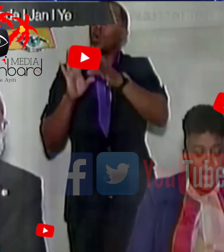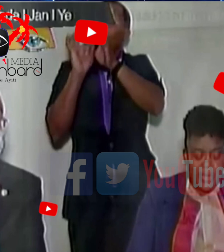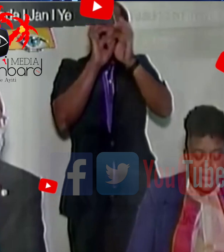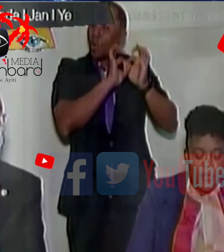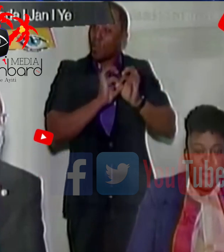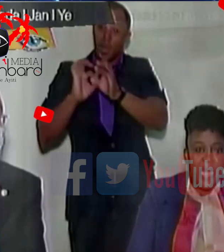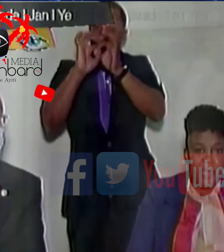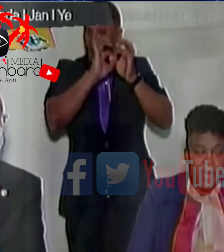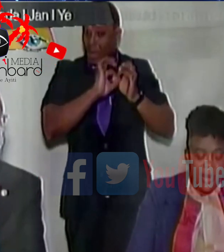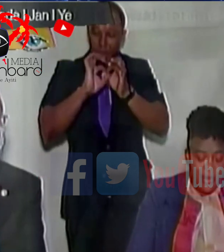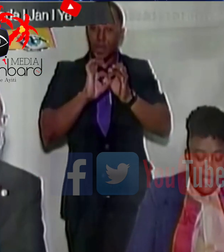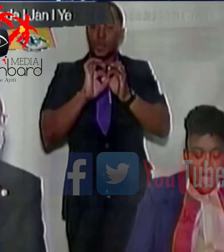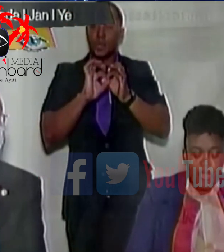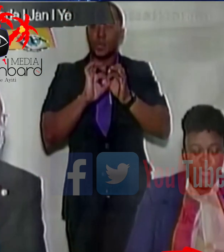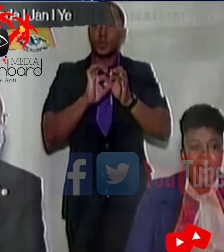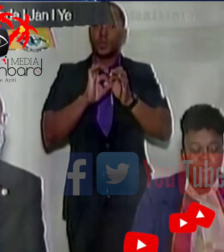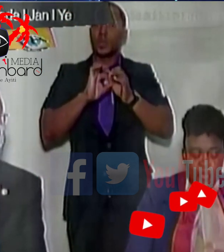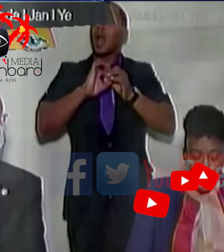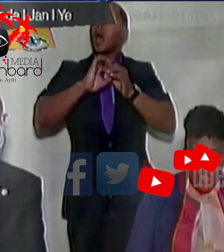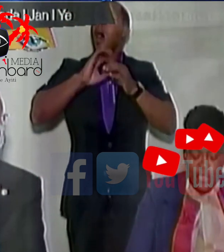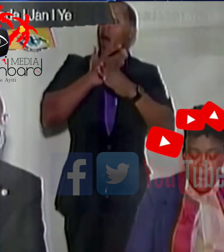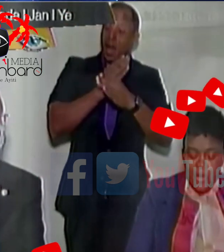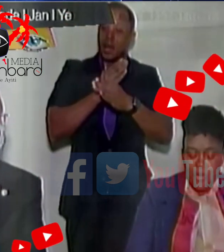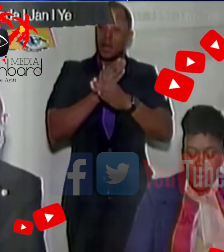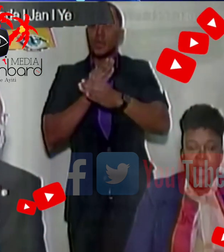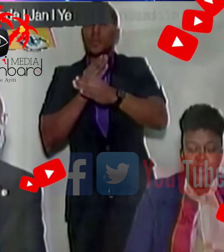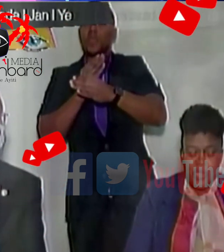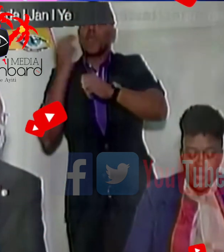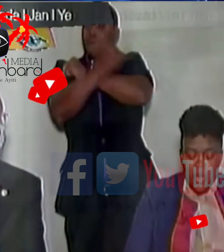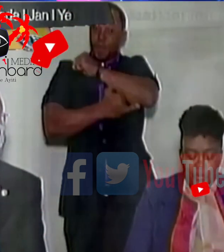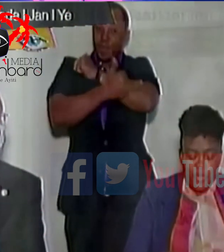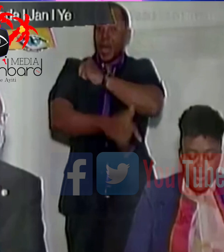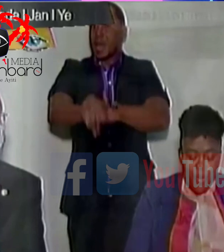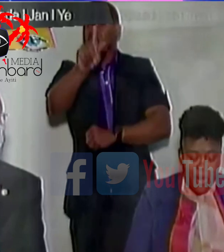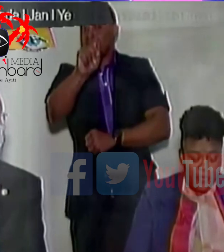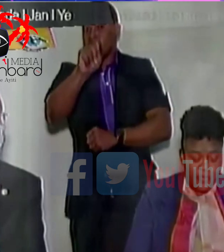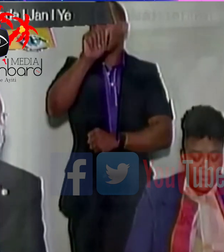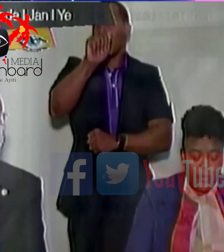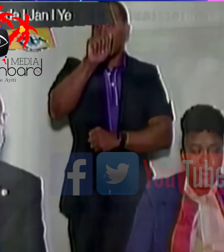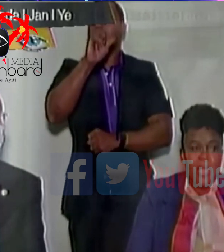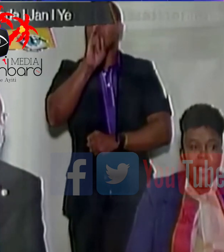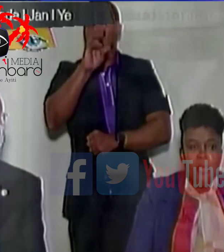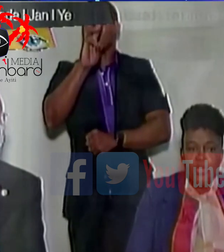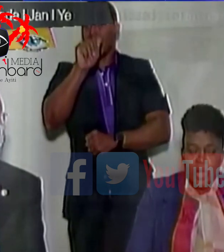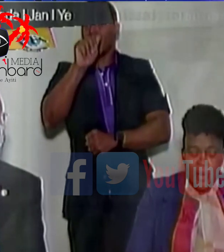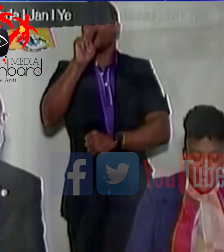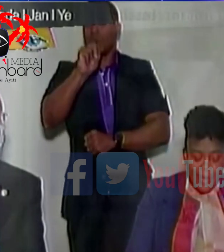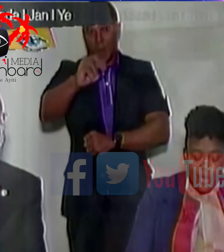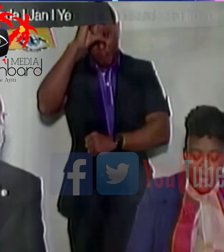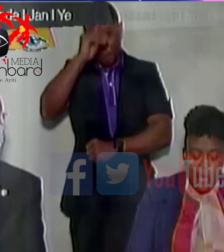cette relation bilatérale entre la République Chine-Taïwan pour la mise en œuvre de droits.